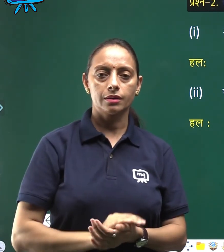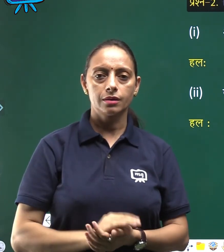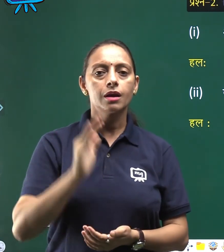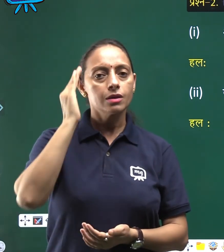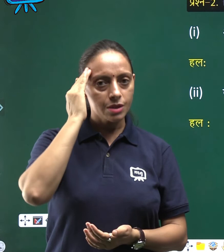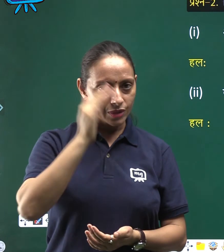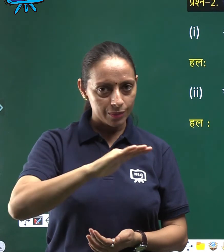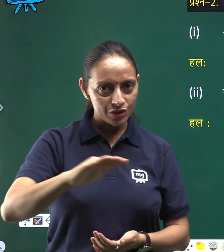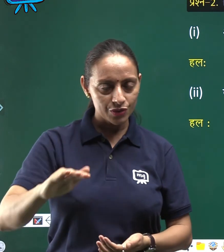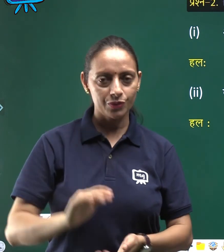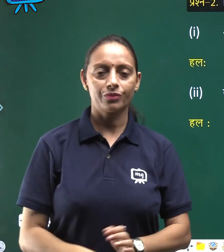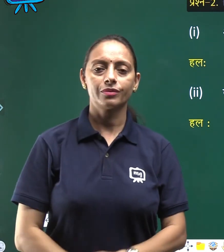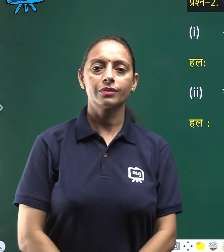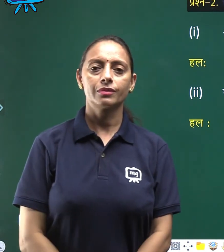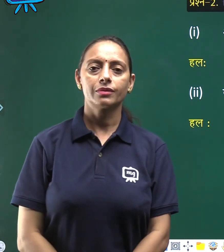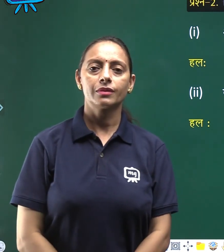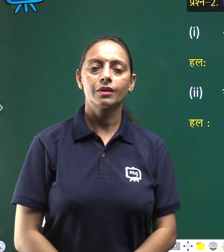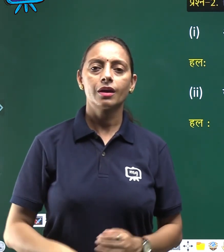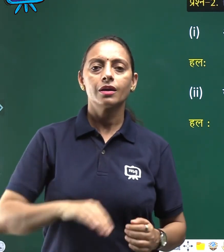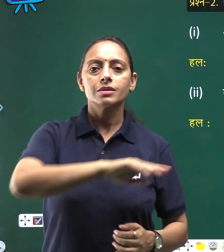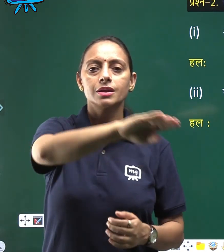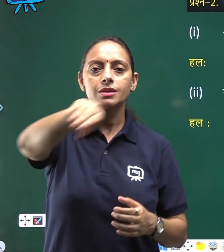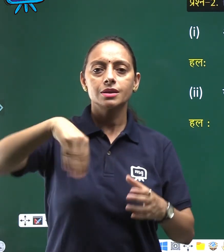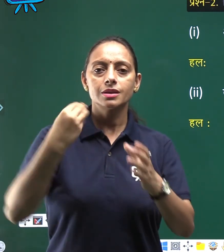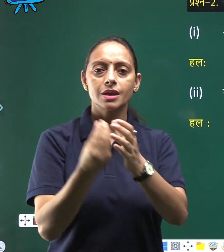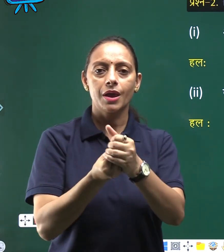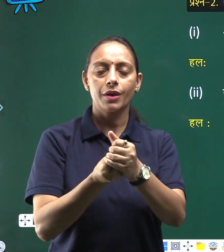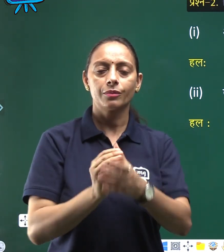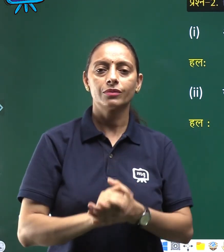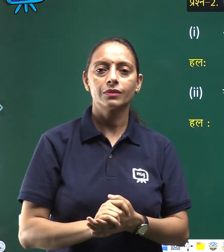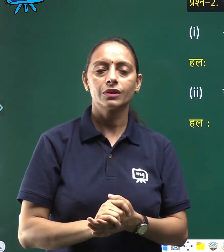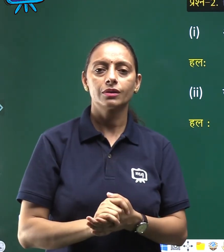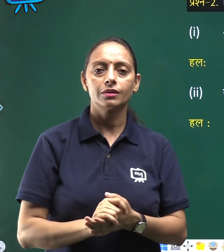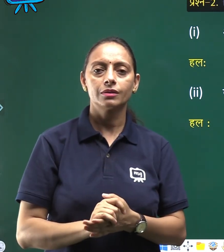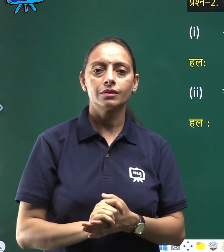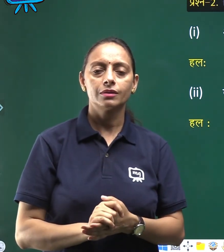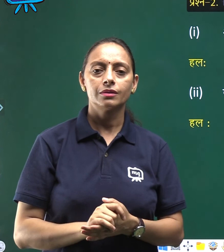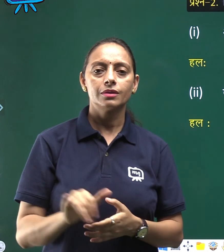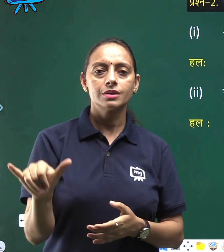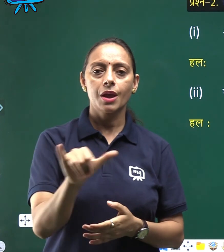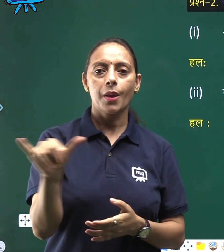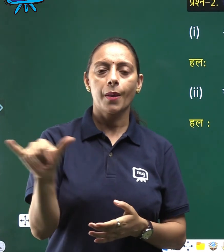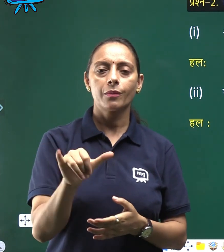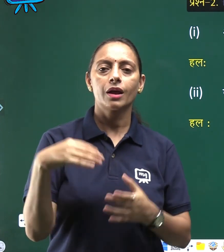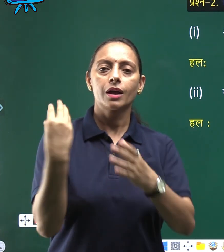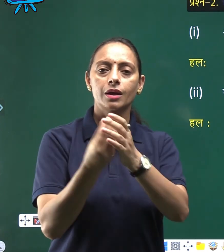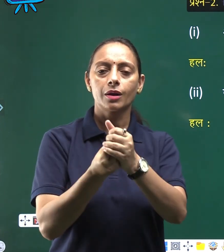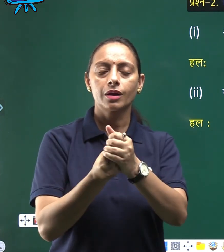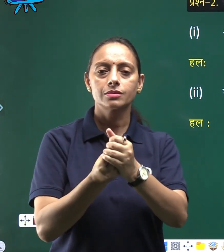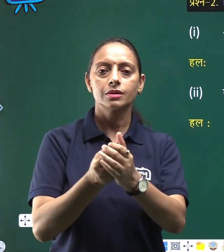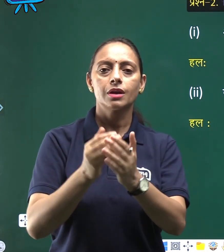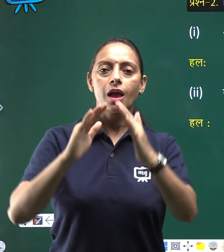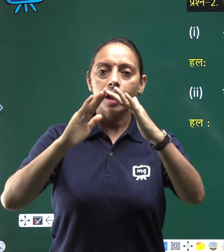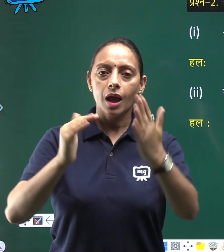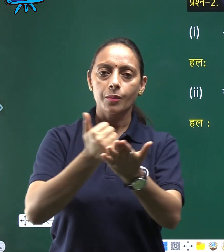समझ में आया बच्चों? इसी तरह से तुम सबको भी घर पर